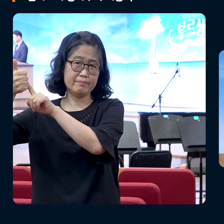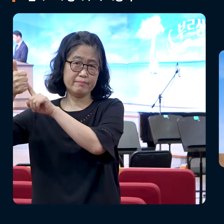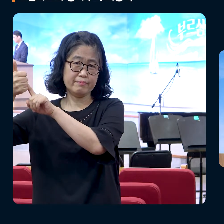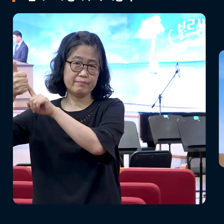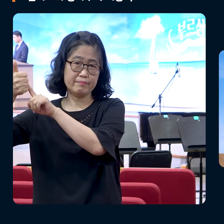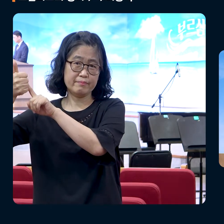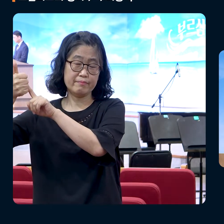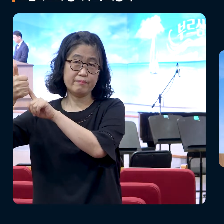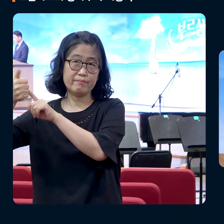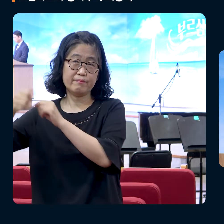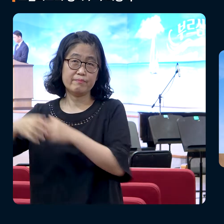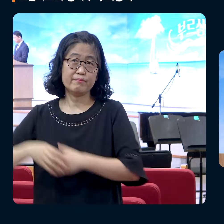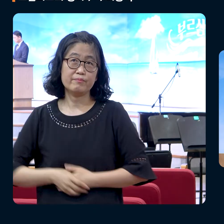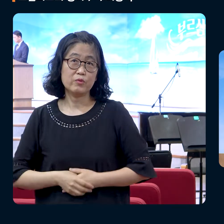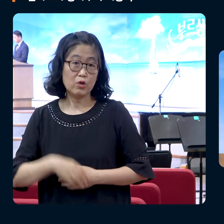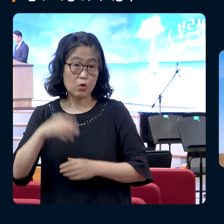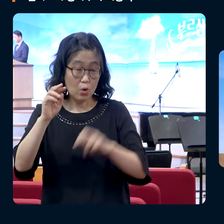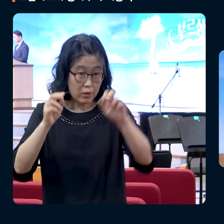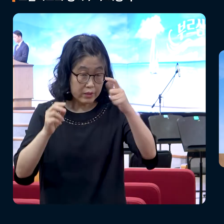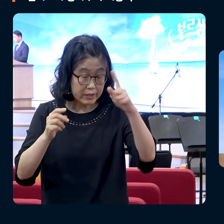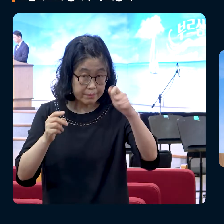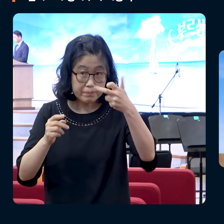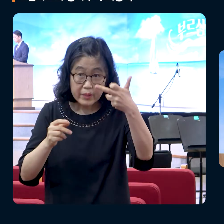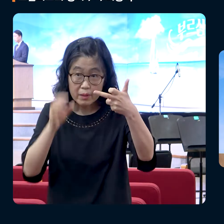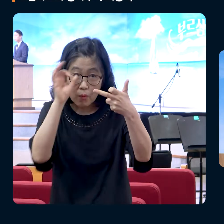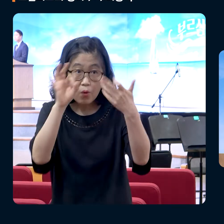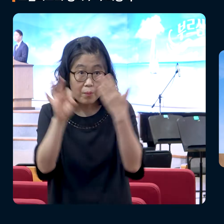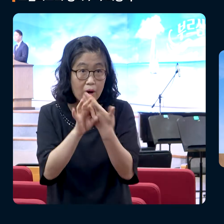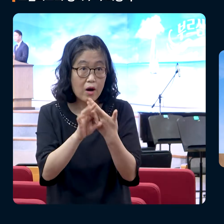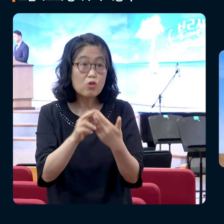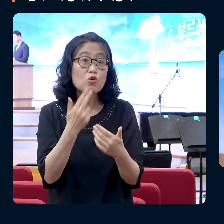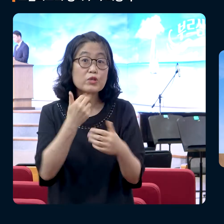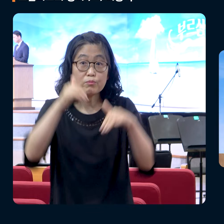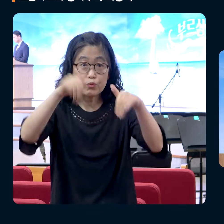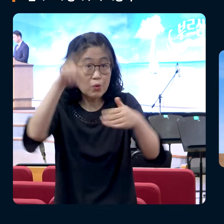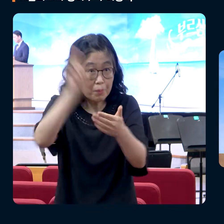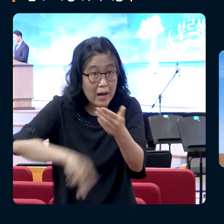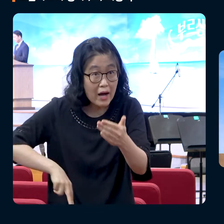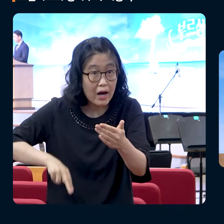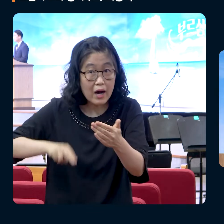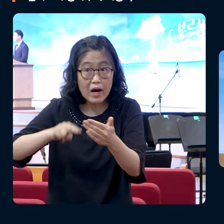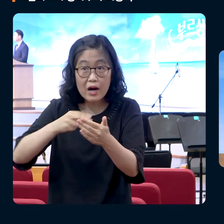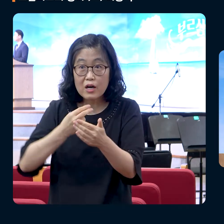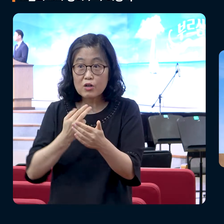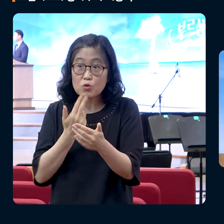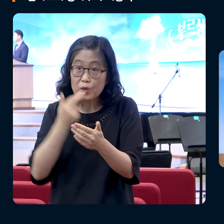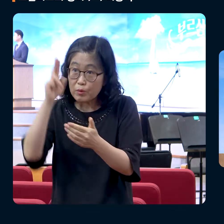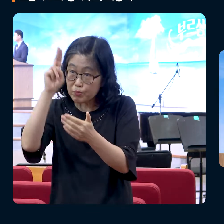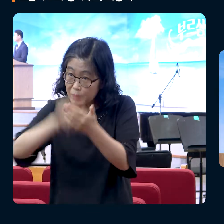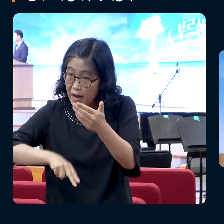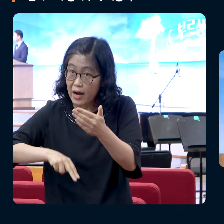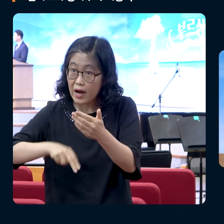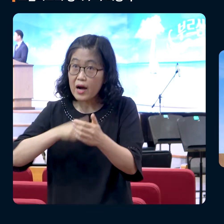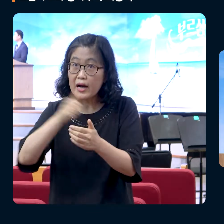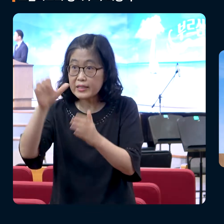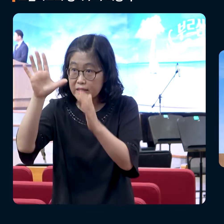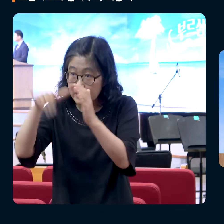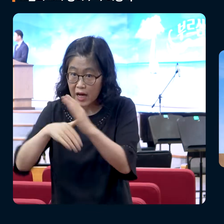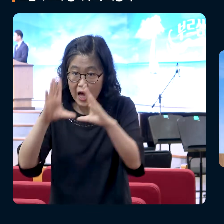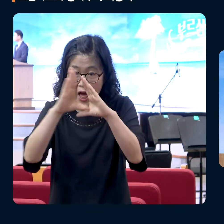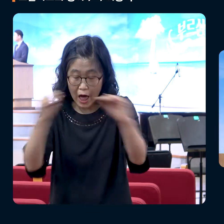하나님이시다라고 얘기하고 있습니다. 그리고 17절을 보면 요셉이 종으로 팔려간 것을 하나님이 요셉을